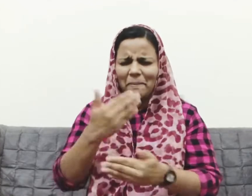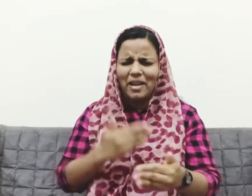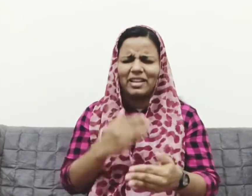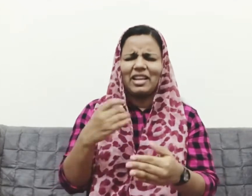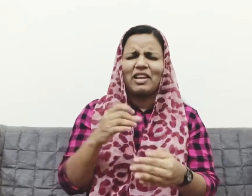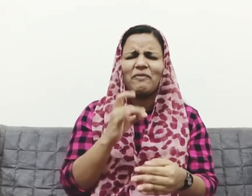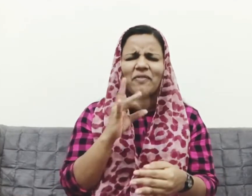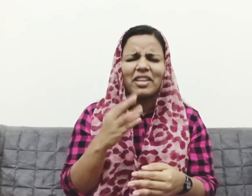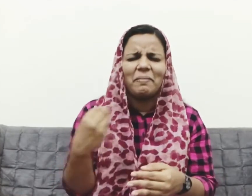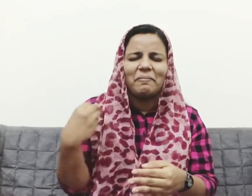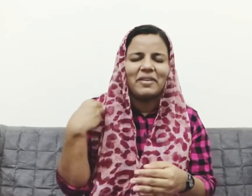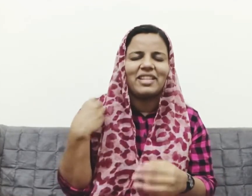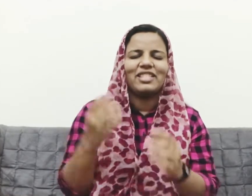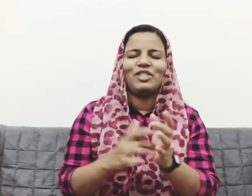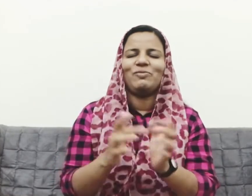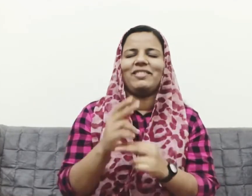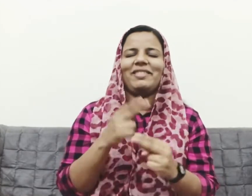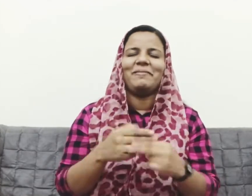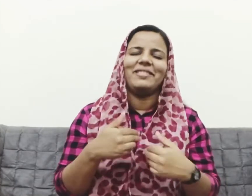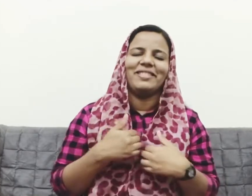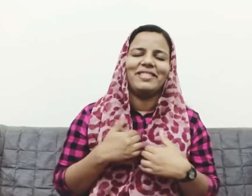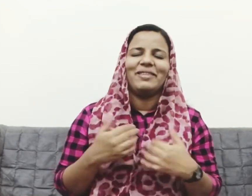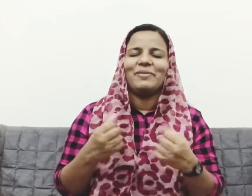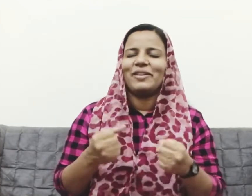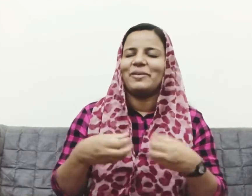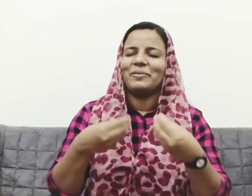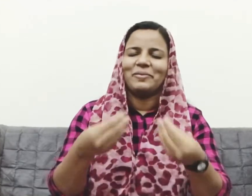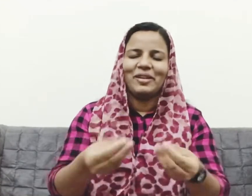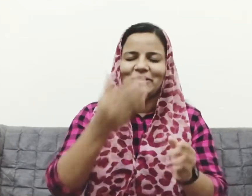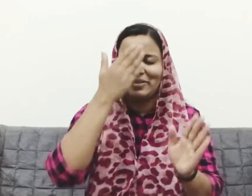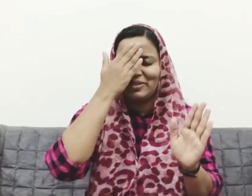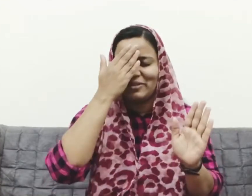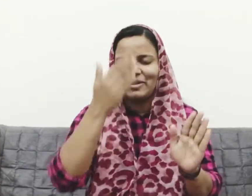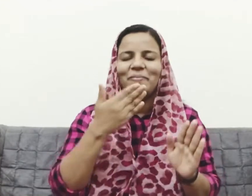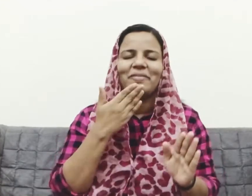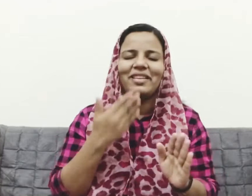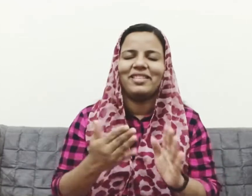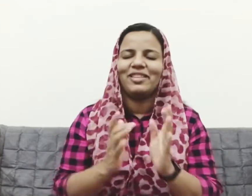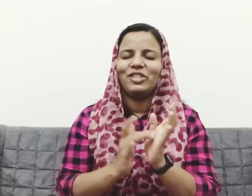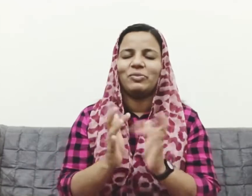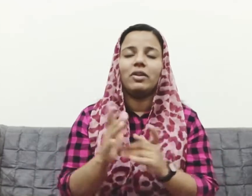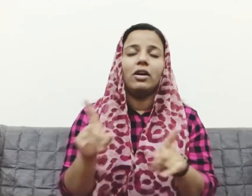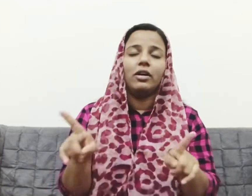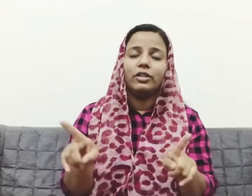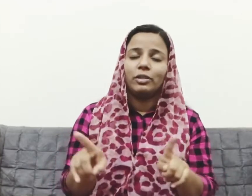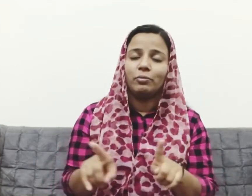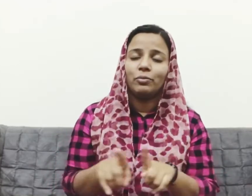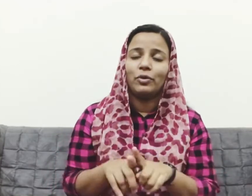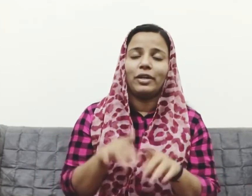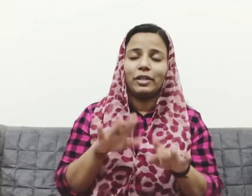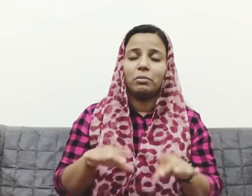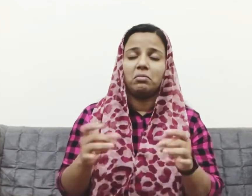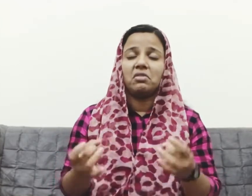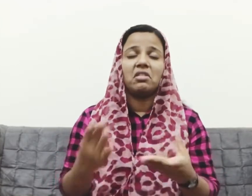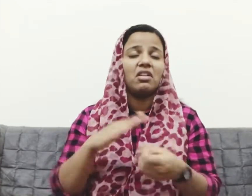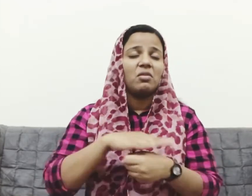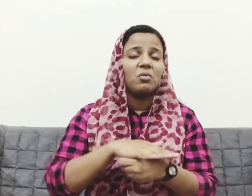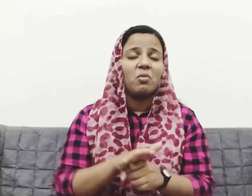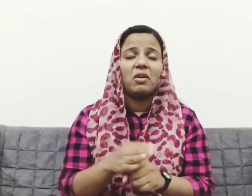ഇപ്പോൾ തന്നെ യേശുവിൻ്റെ നാമത്തിൽ സൗഖ്യമായിരിക്കുന്നതിനായിട്ട് സ്തോത്രം. ഹല്ലേലൂയ. നന്ദി കർത്താവേ. അതുപോലെ കർത്താവേ, ഈ പ്രഭാതത്തിൽ കോവിഡിനാൽ ഭാരം